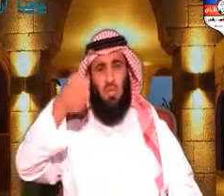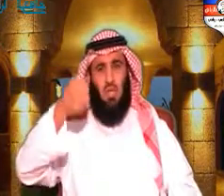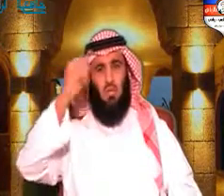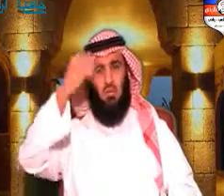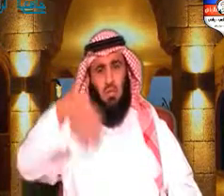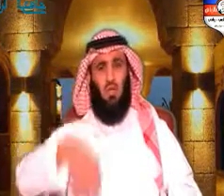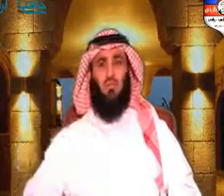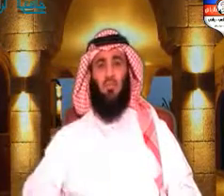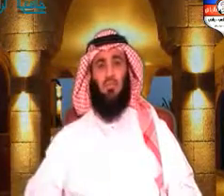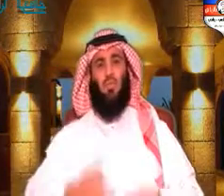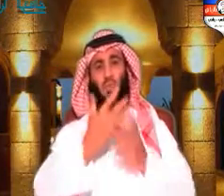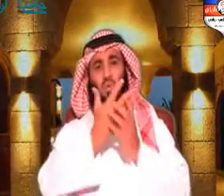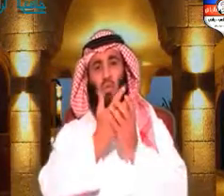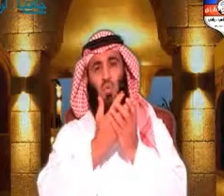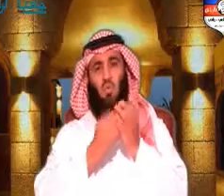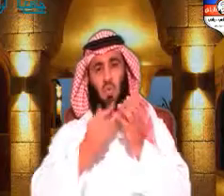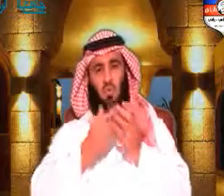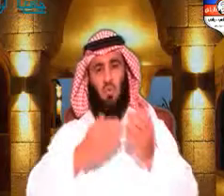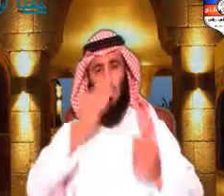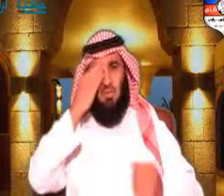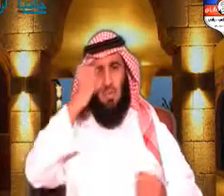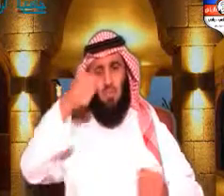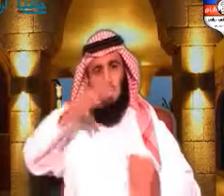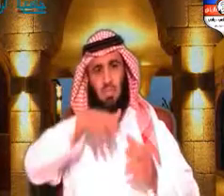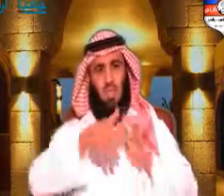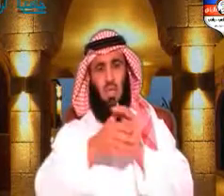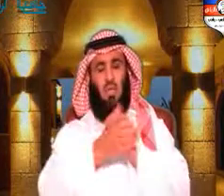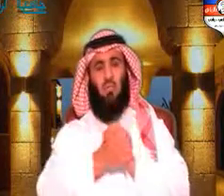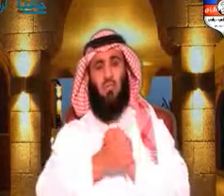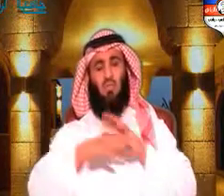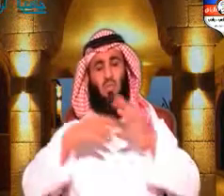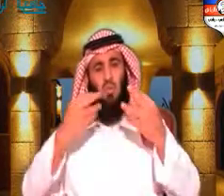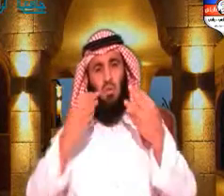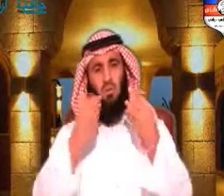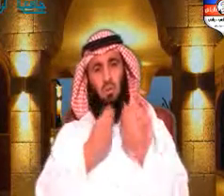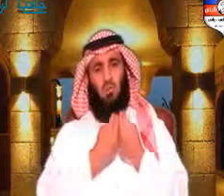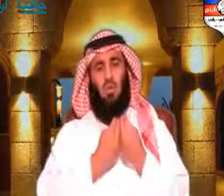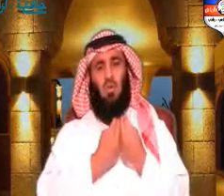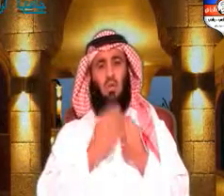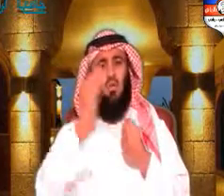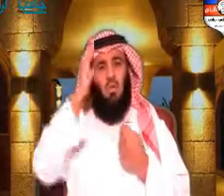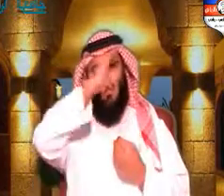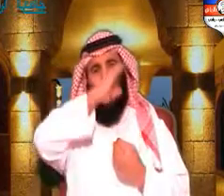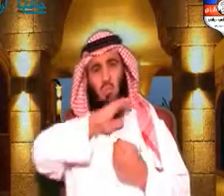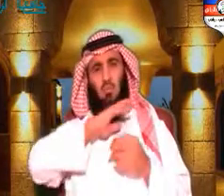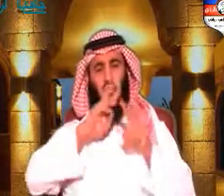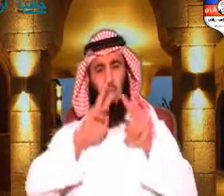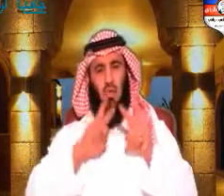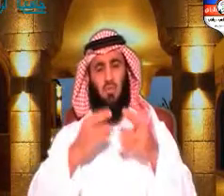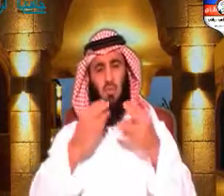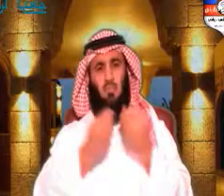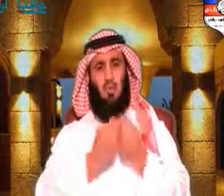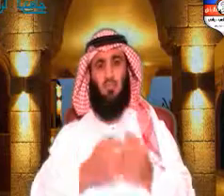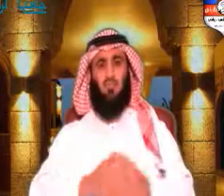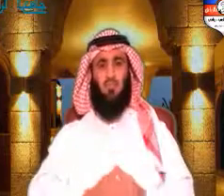وعلى آله وأصحابه ومن تبعهم بإحسان إلى يوم الدين